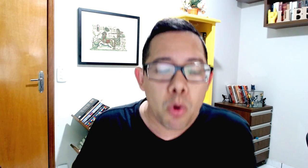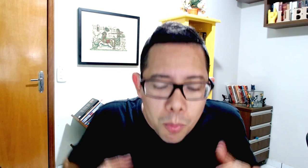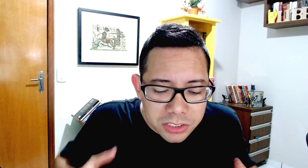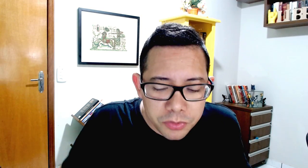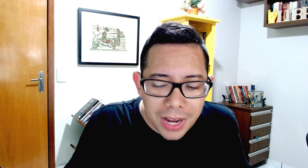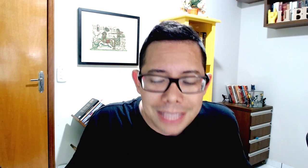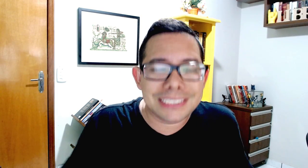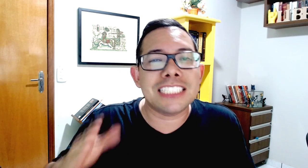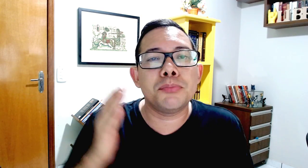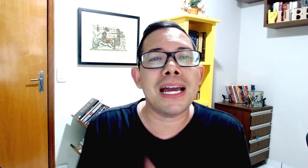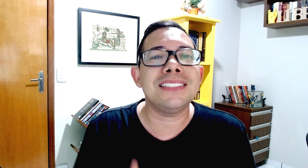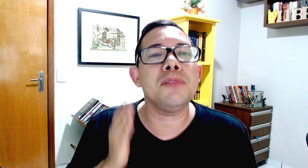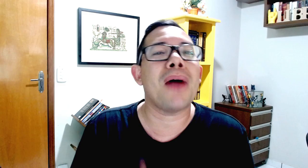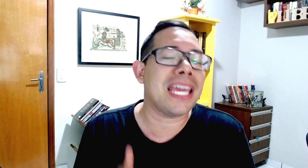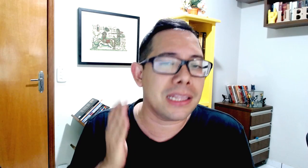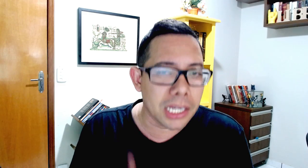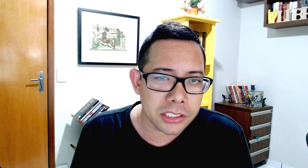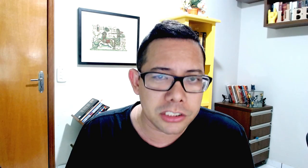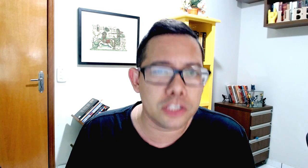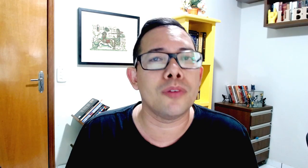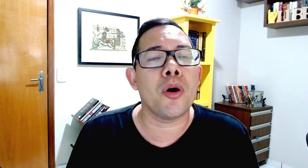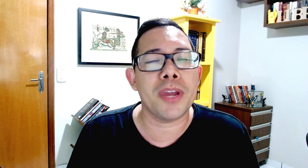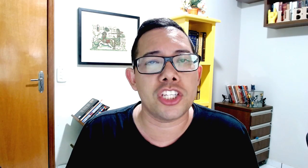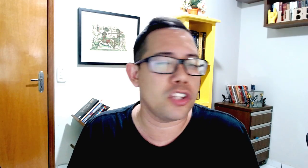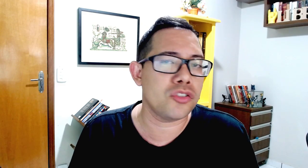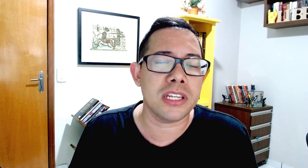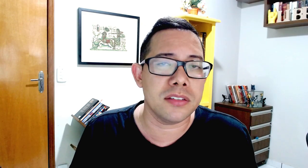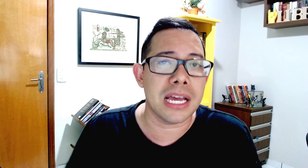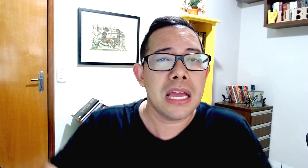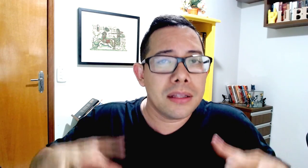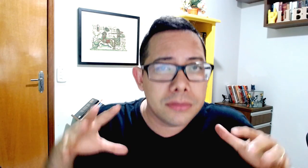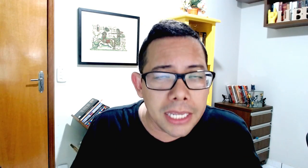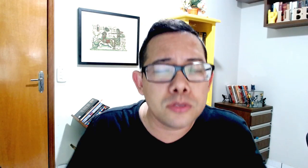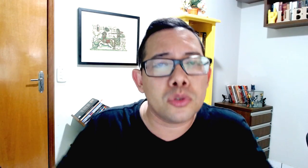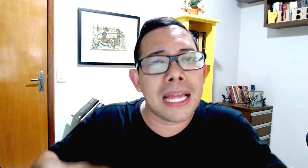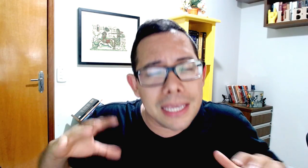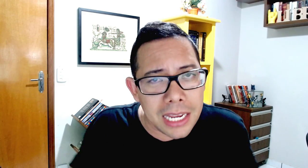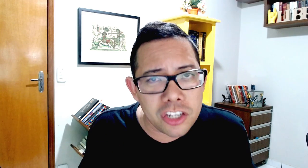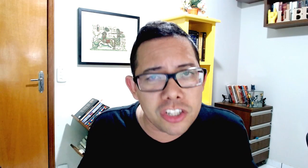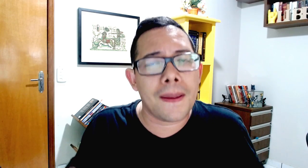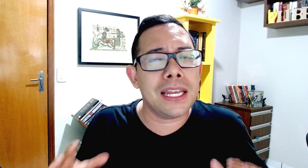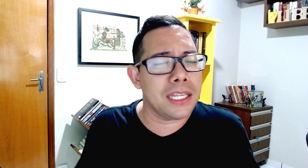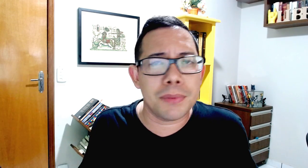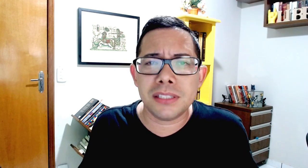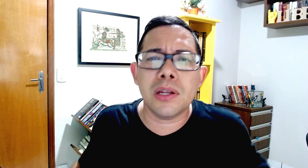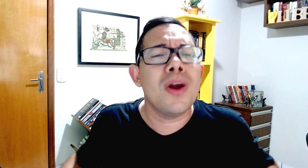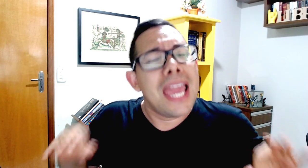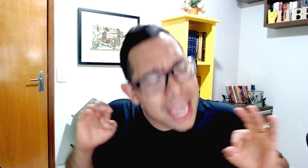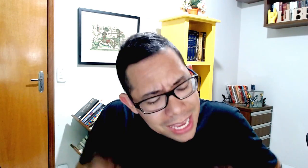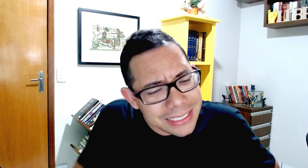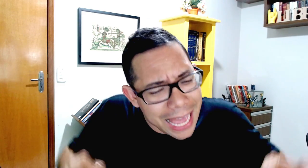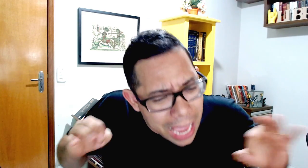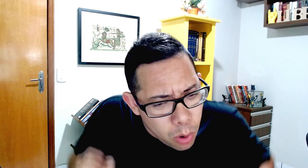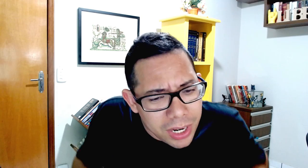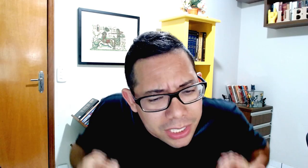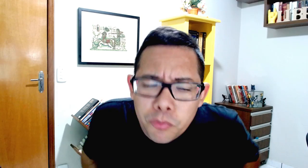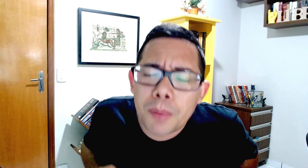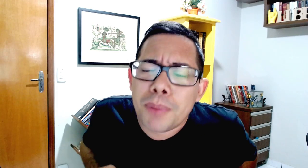algumas frases das mais impactantes que normalmente utiliza dentro da igreja em livros estão e para aula que